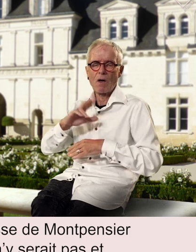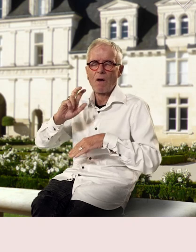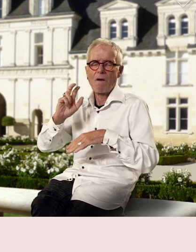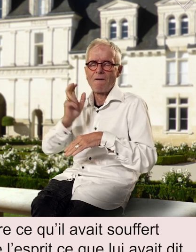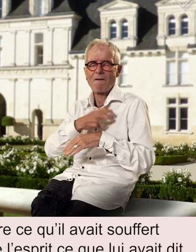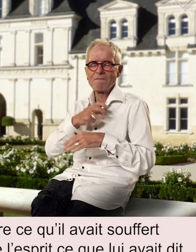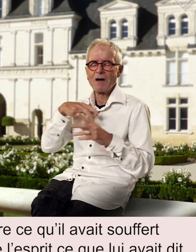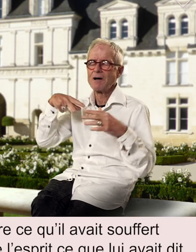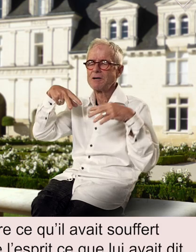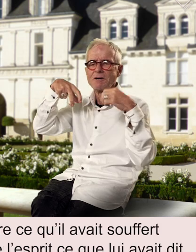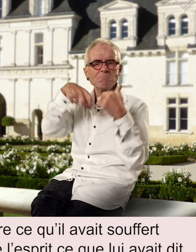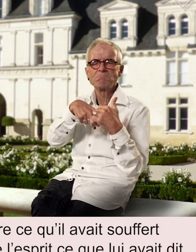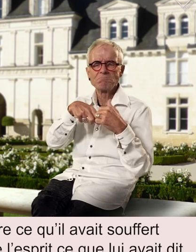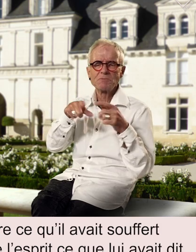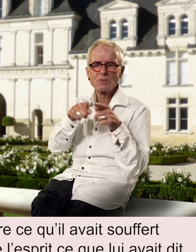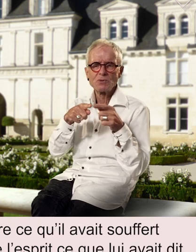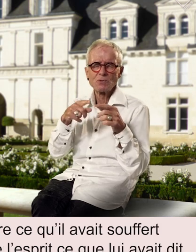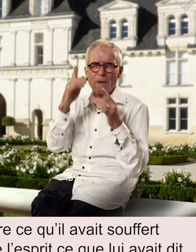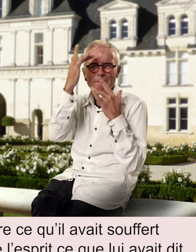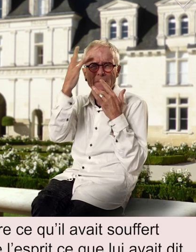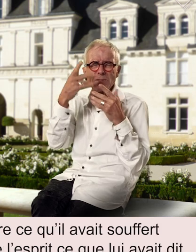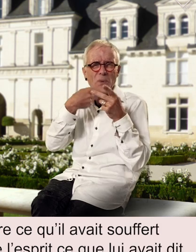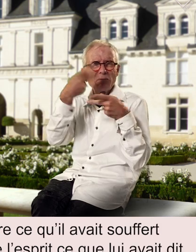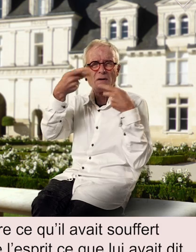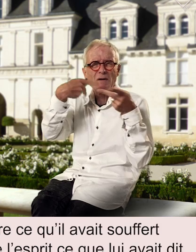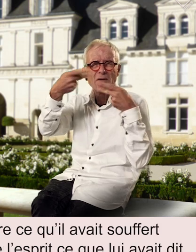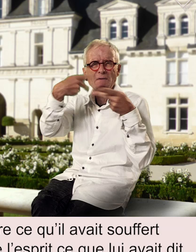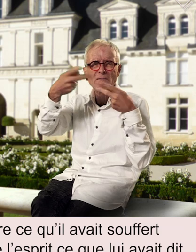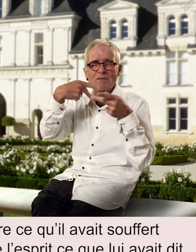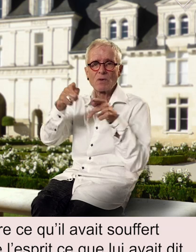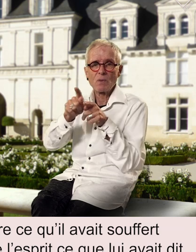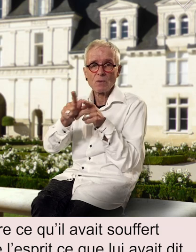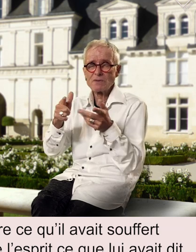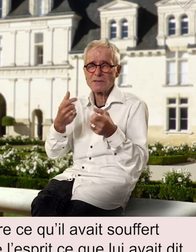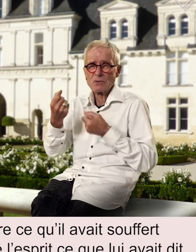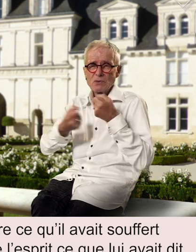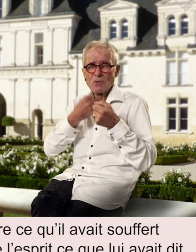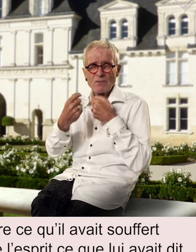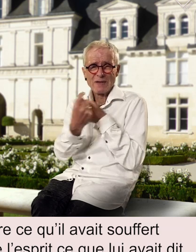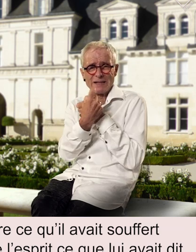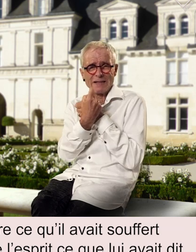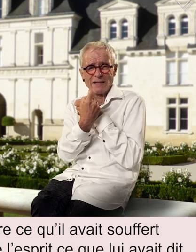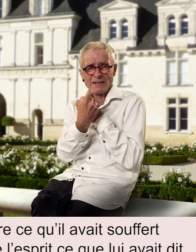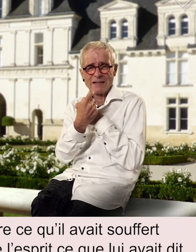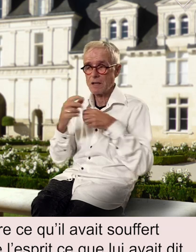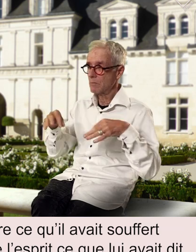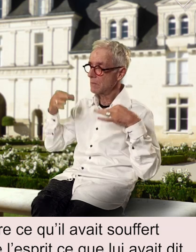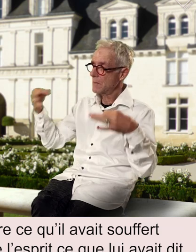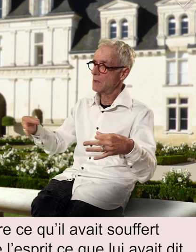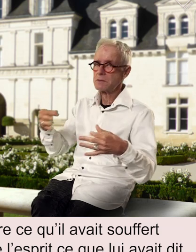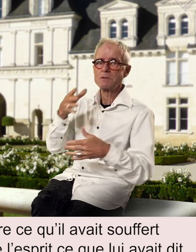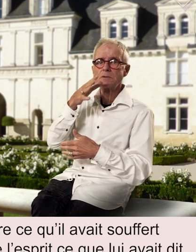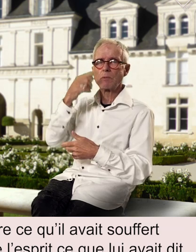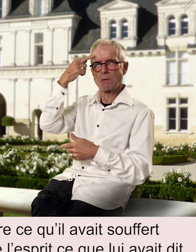ses pieds, de lui parler en liberté de sa passion et de lui dire ce qu'il avait souffert de ses soupçons. La princesse ne pouvait s'ôter